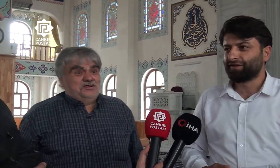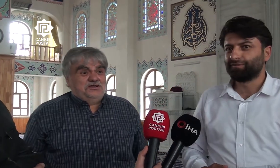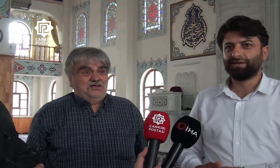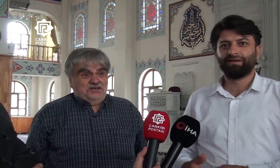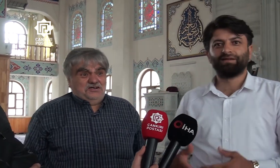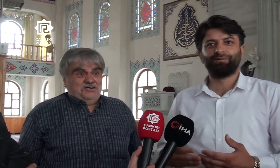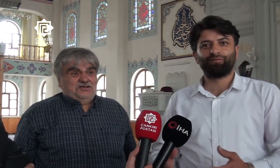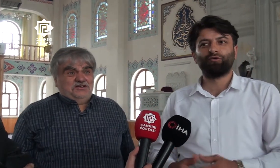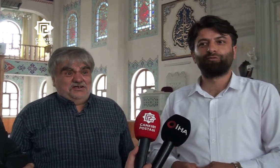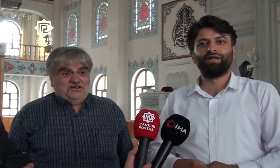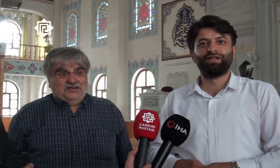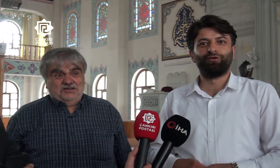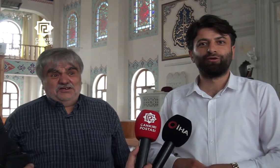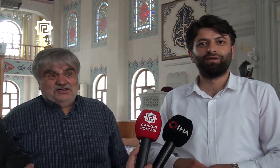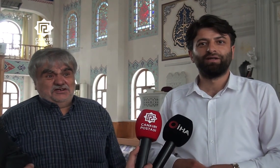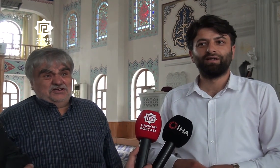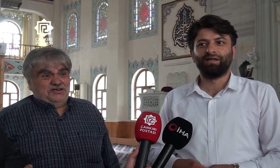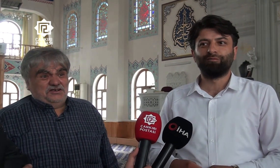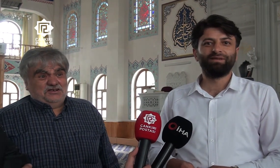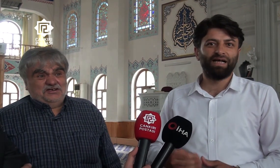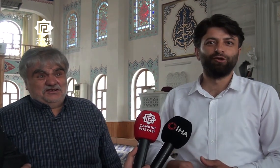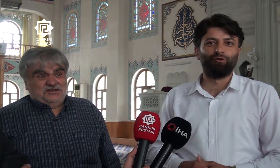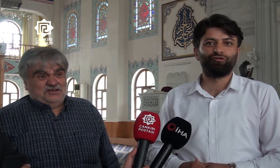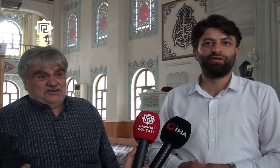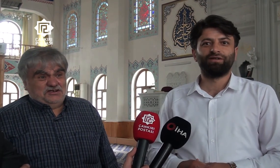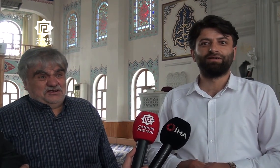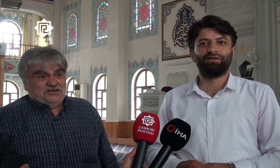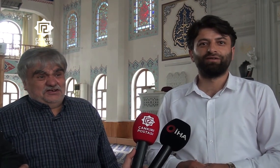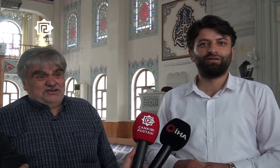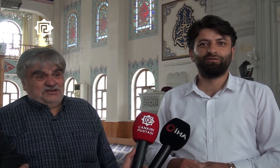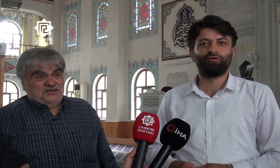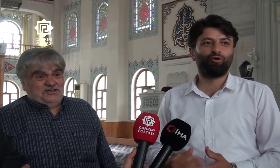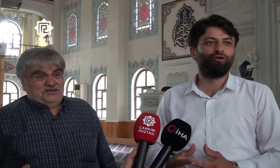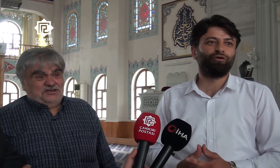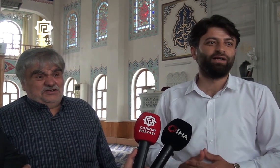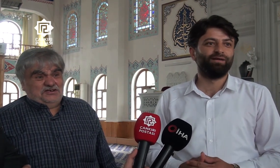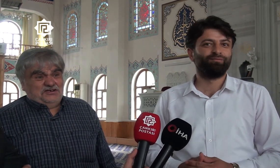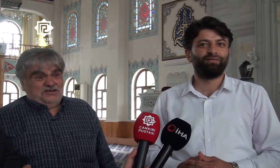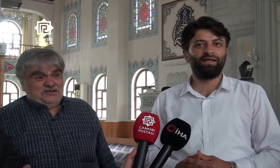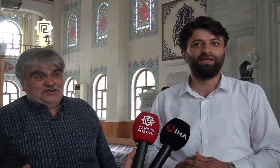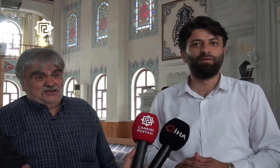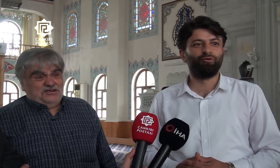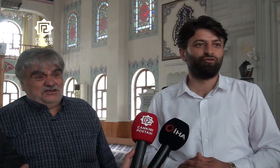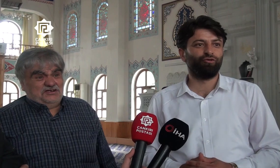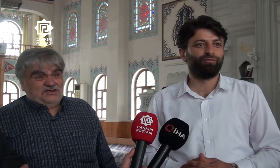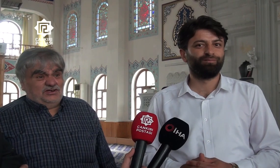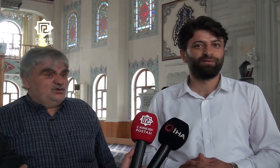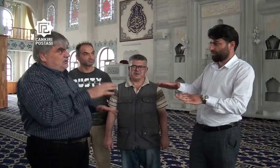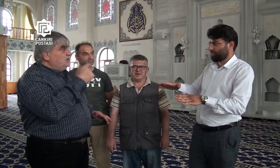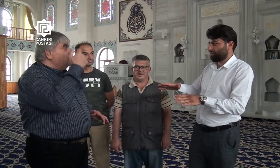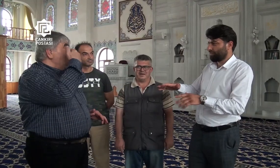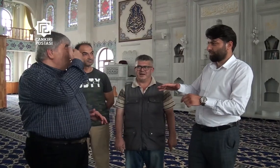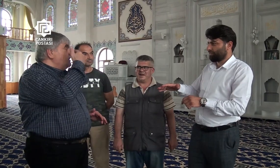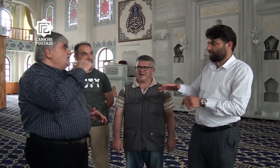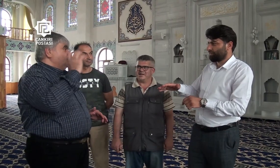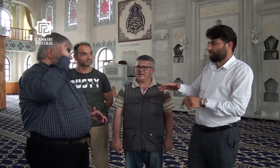İmam arkadaşımız hutbeyi çeviriyor. Biz de anlıyoruz. Çok güzel oldu dedi. Yani iyi, memnunuz diyor.